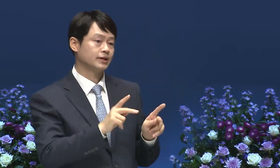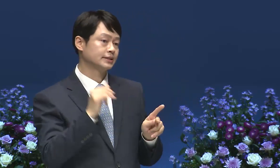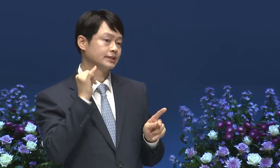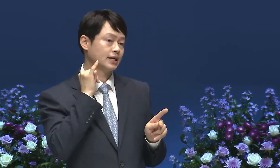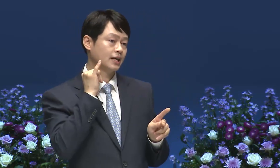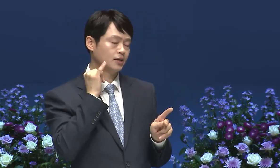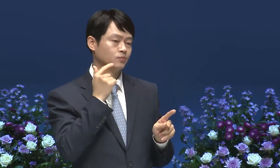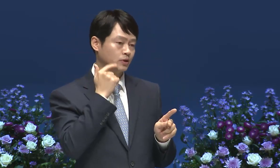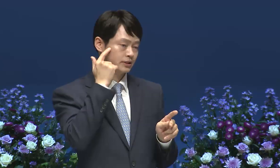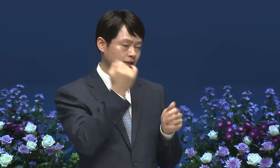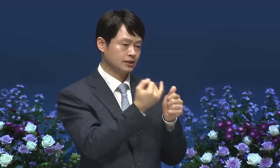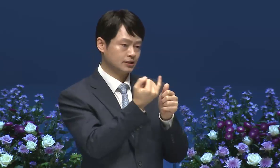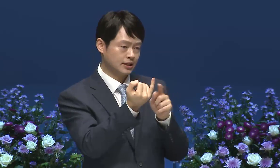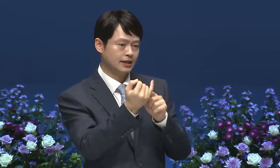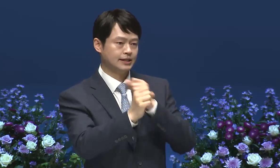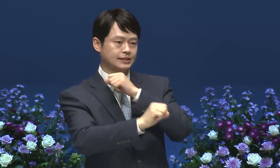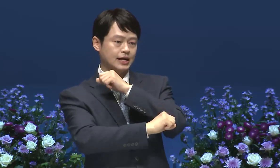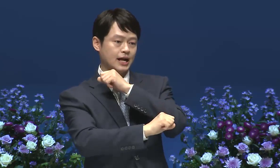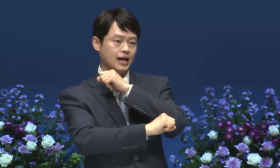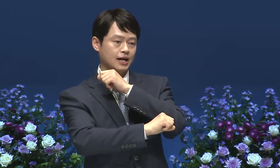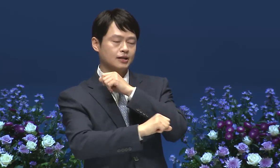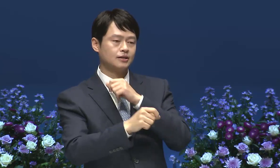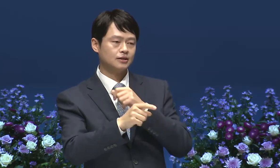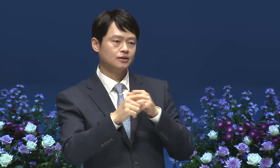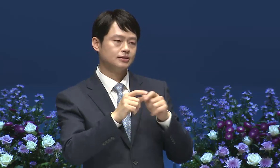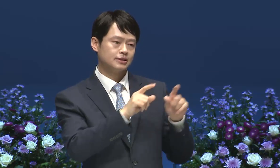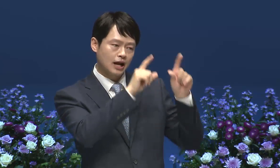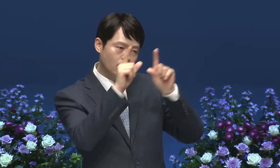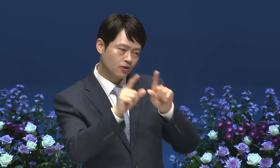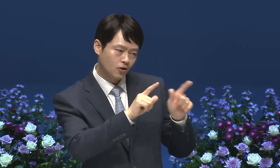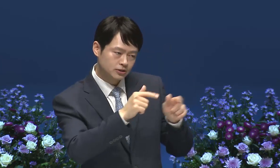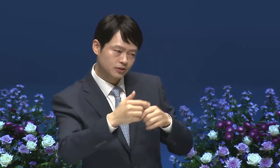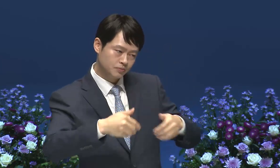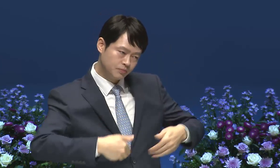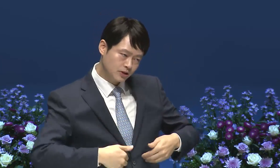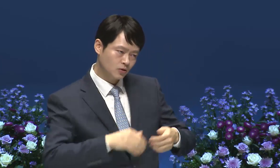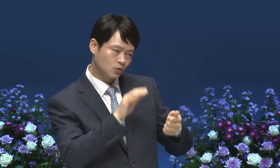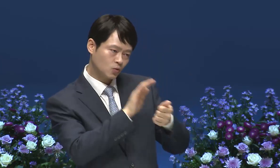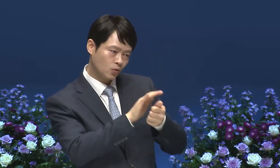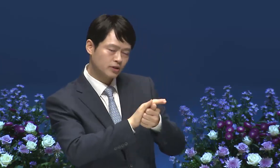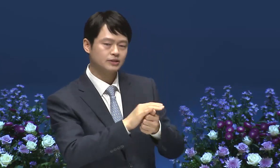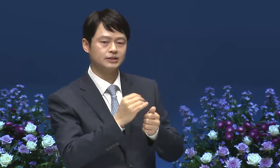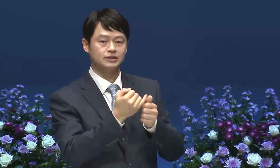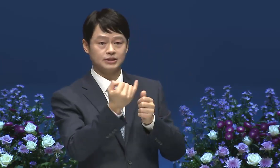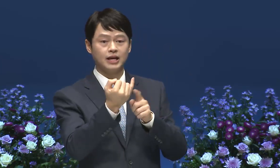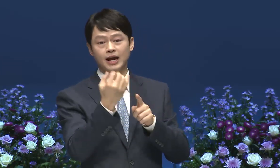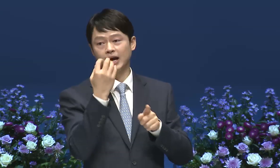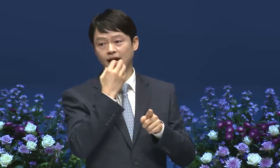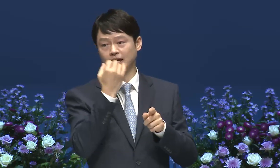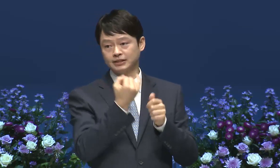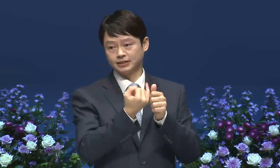그리고 팔라완 지역에는 이사가니 목사님과 사라 사모님이 함께 사역을 하고 있습니다.